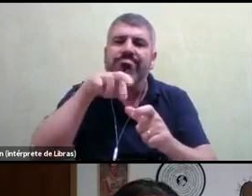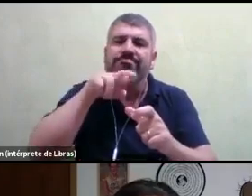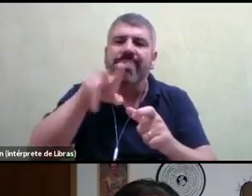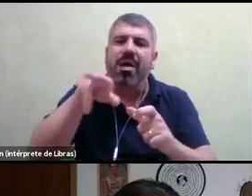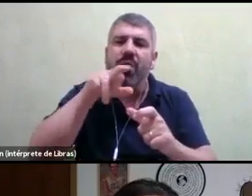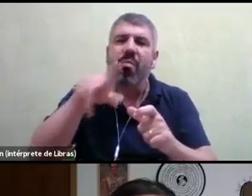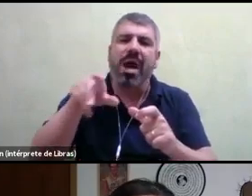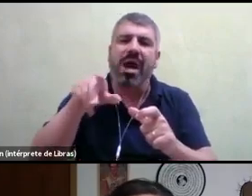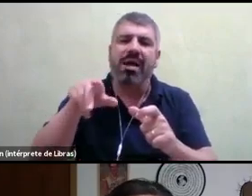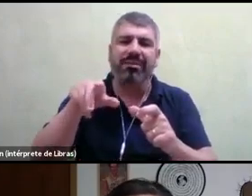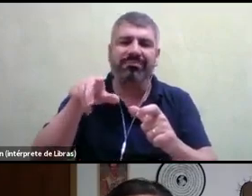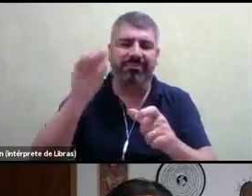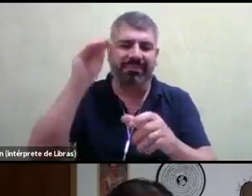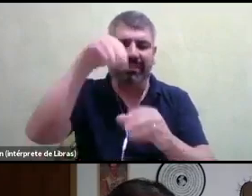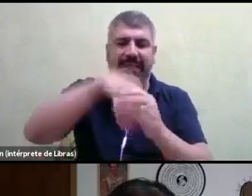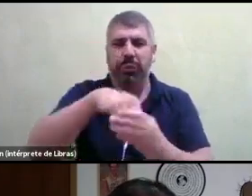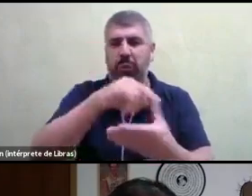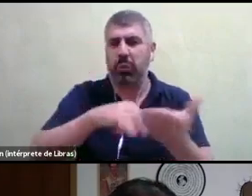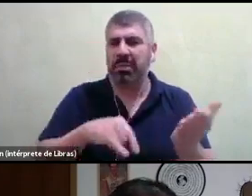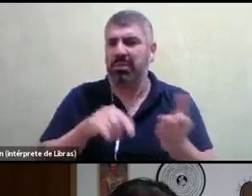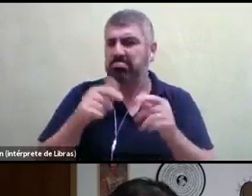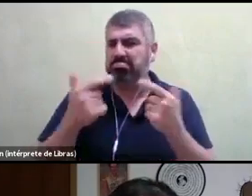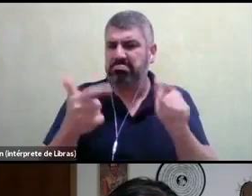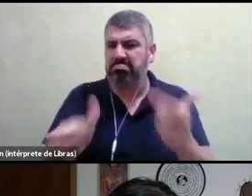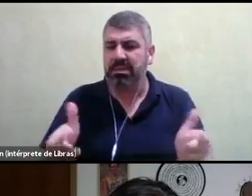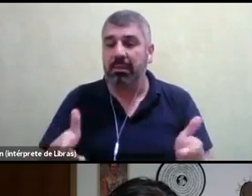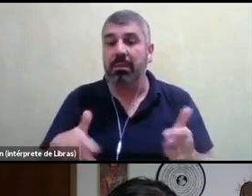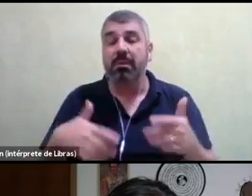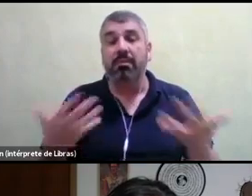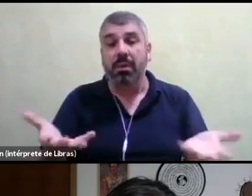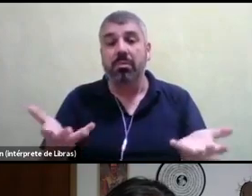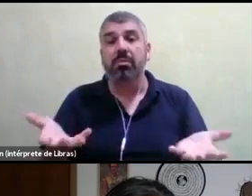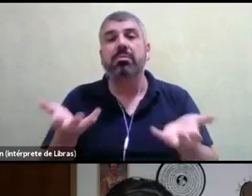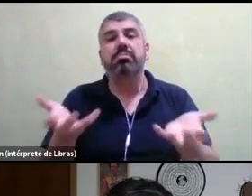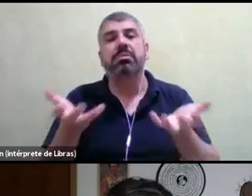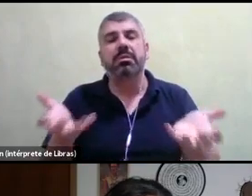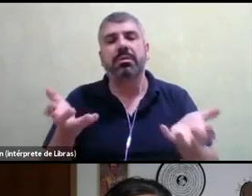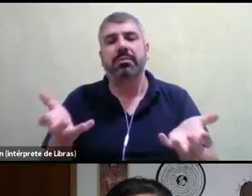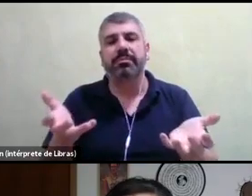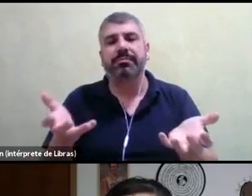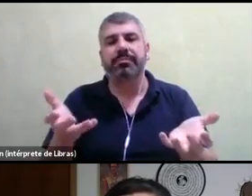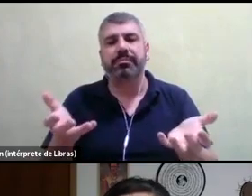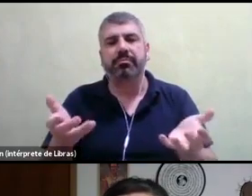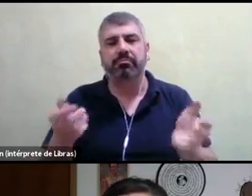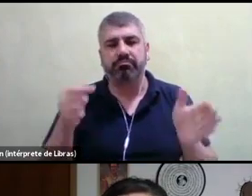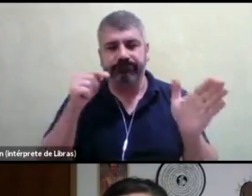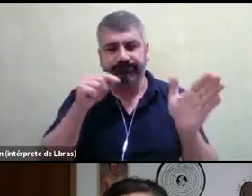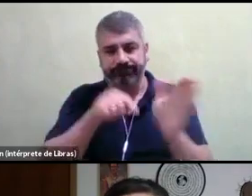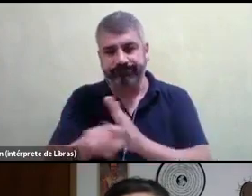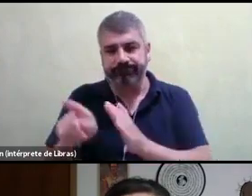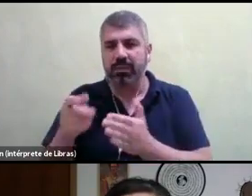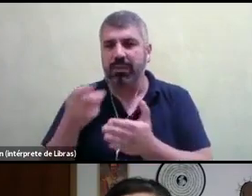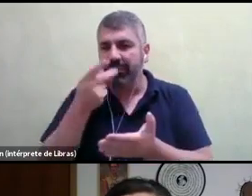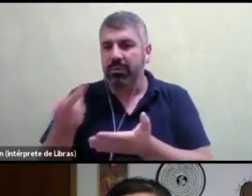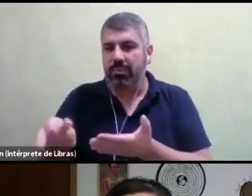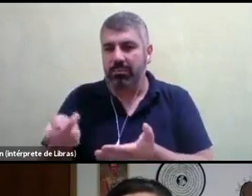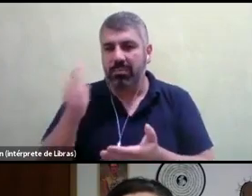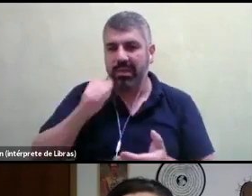olhados no documento, então eu queria aqui fazer uma questão, trazer uma questão para a